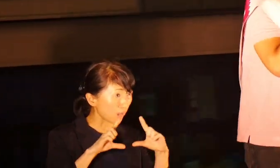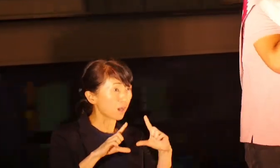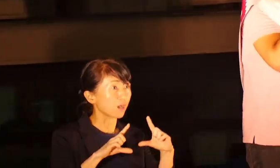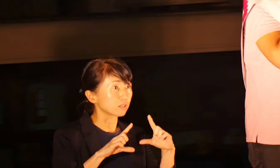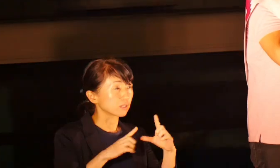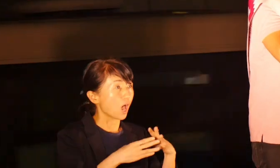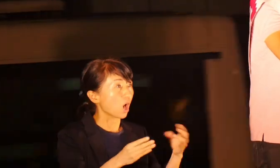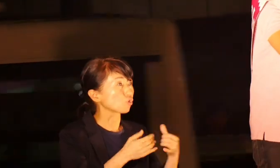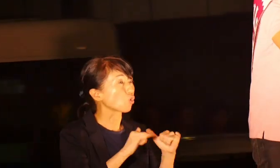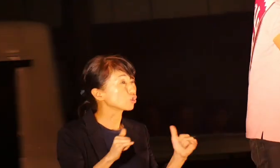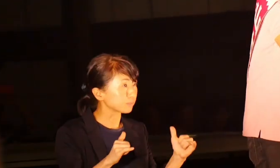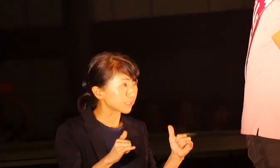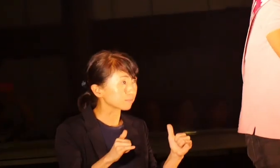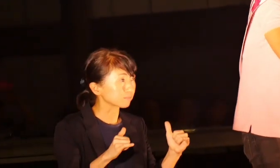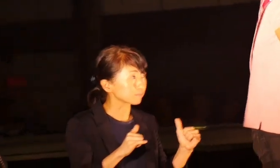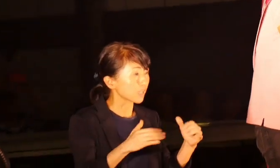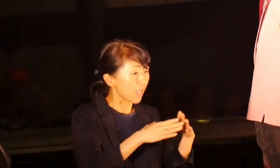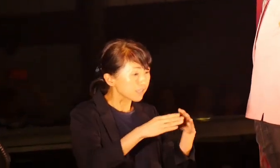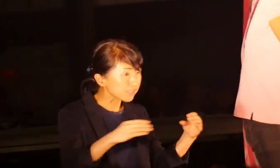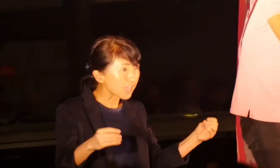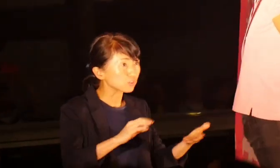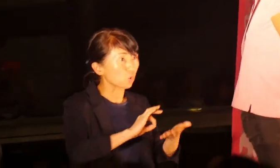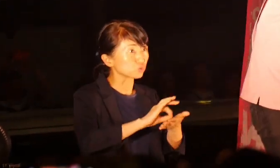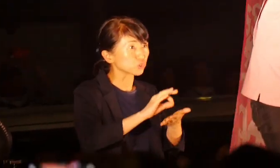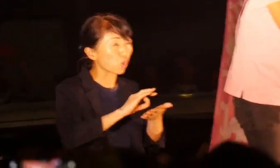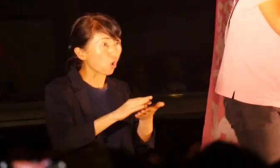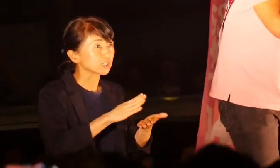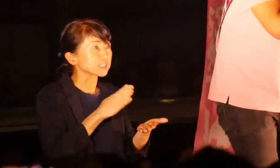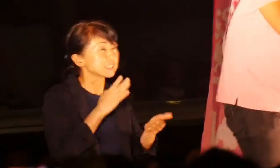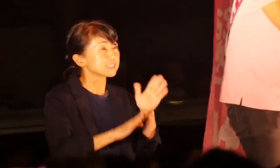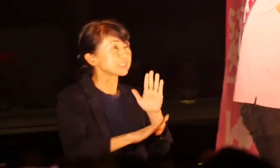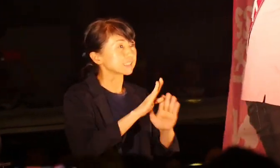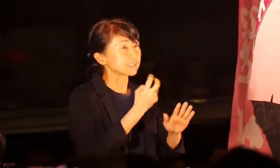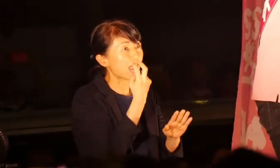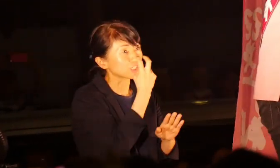国民全国消費実態調査、